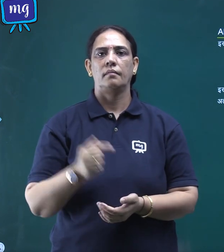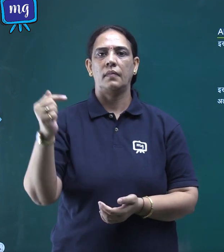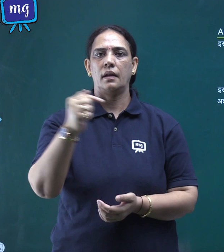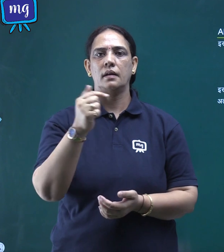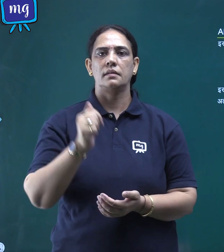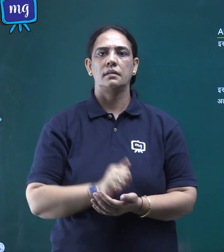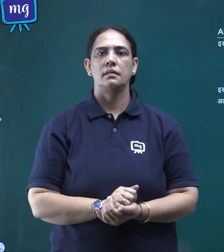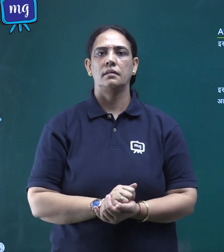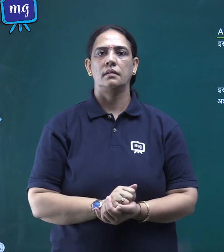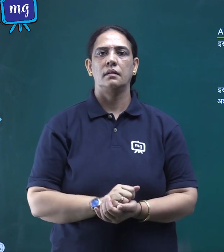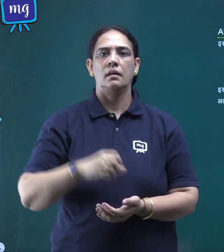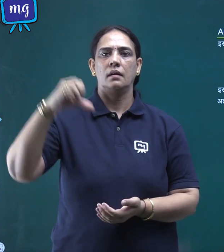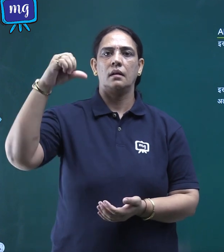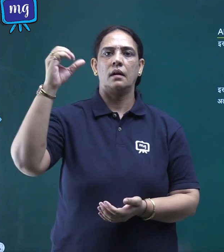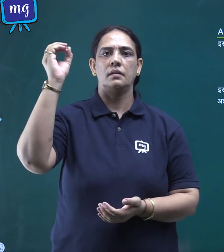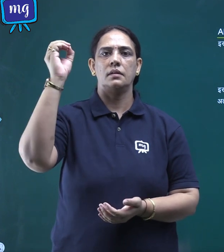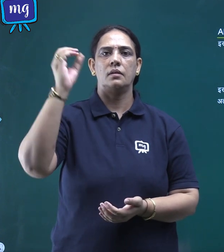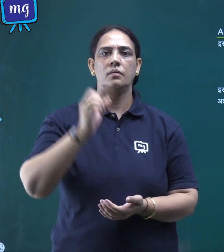माइनस 90 डिग्री